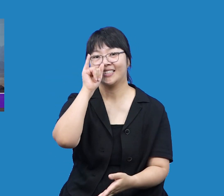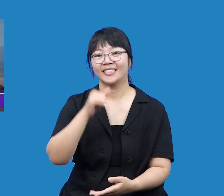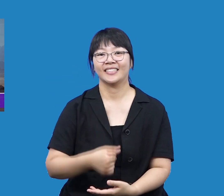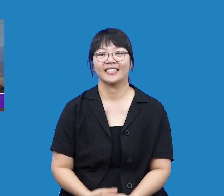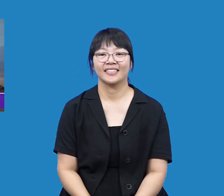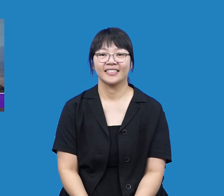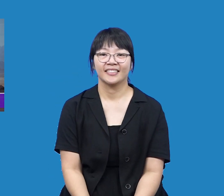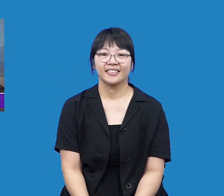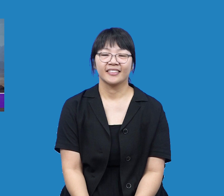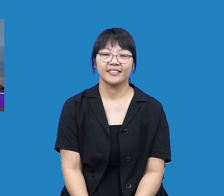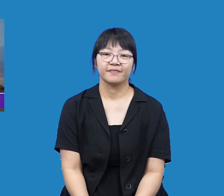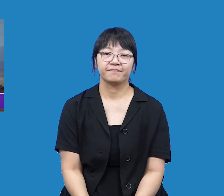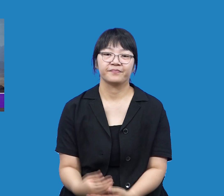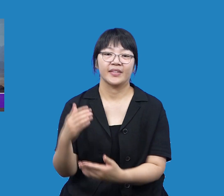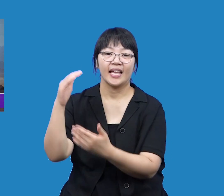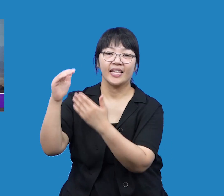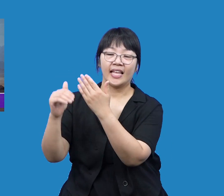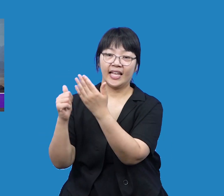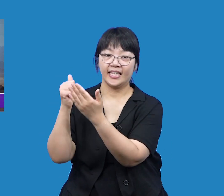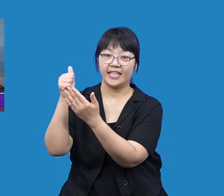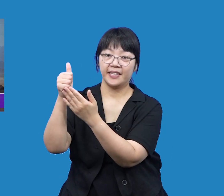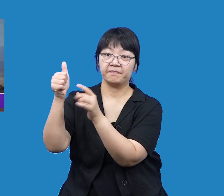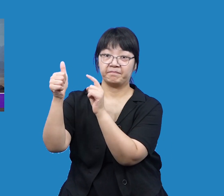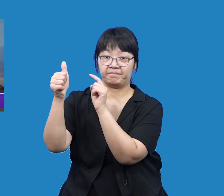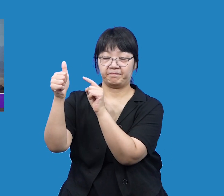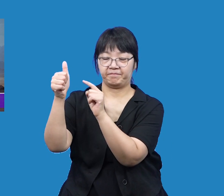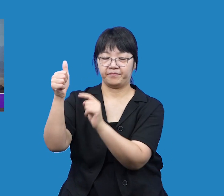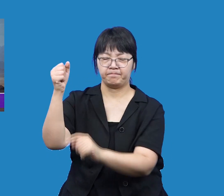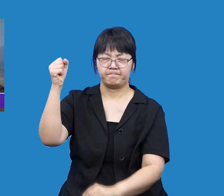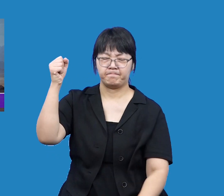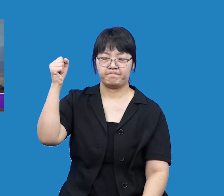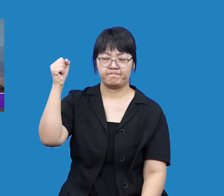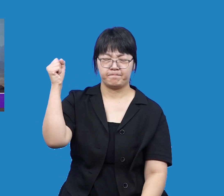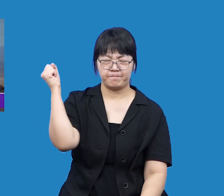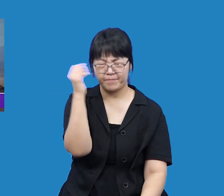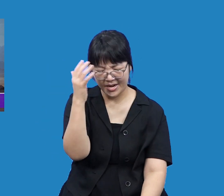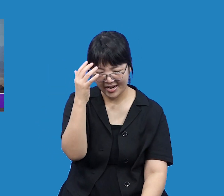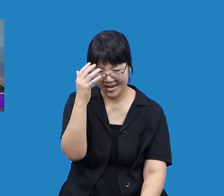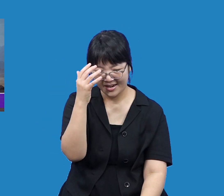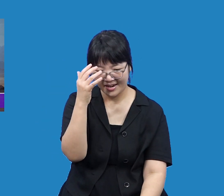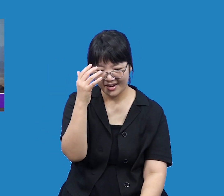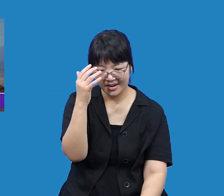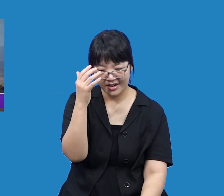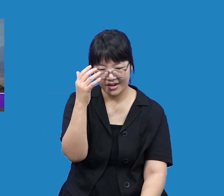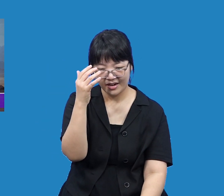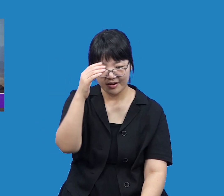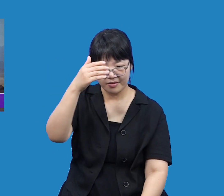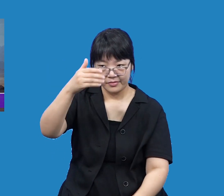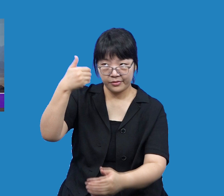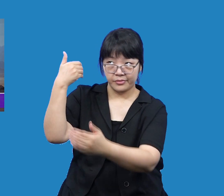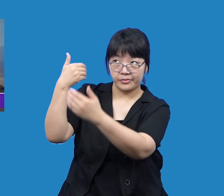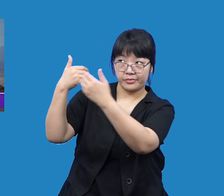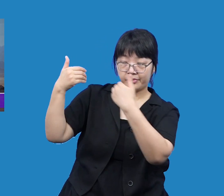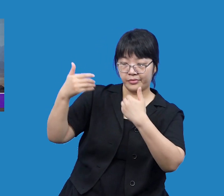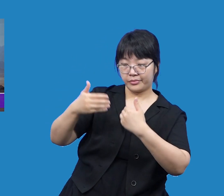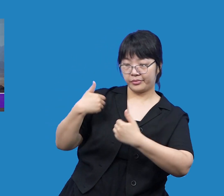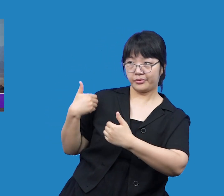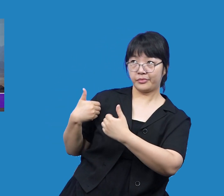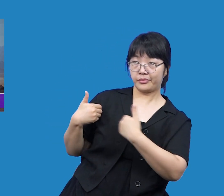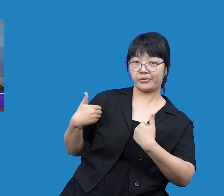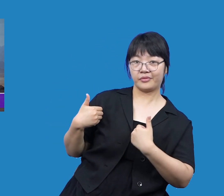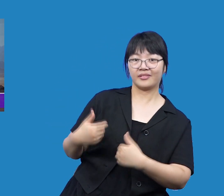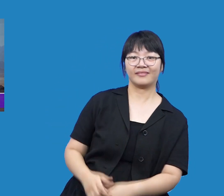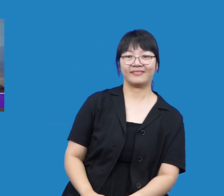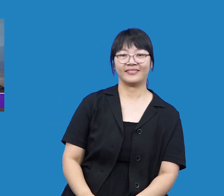있습니다. 하나님이 갑자기, 다시 말하면 돌연한 개입을 시작하신 것입니다.